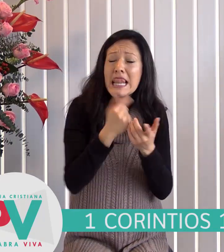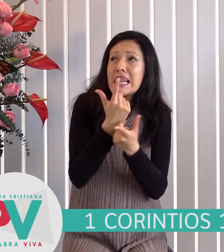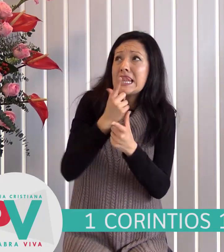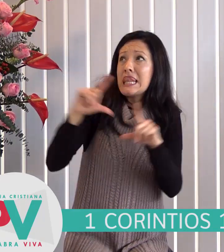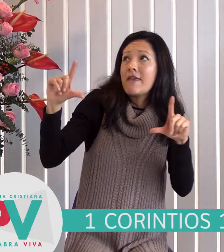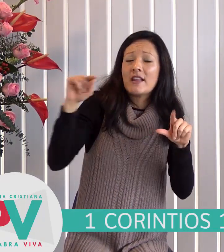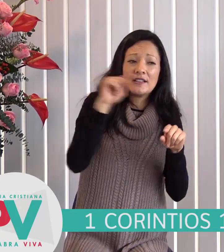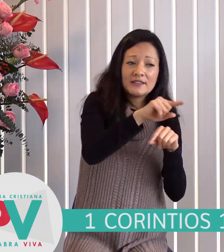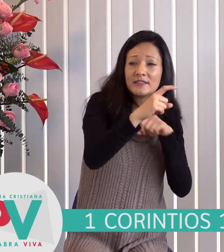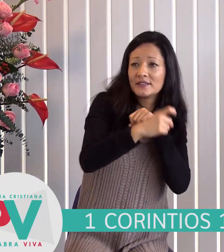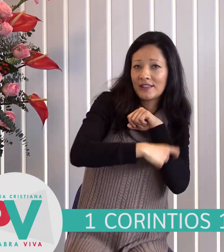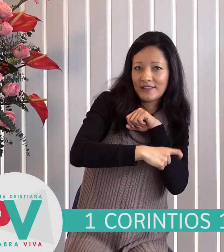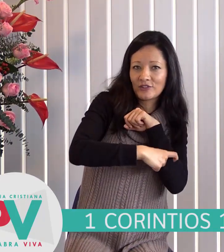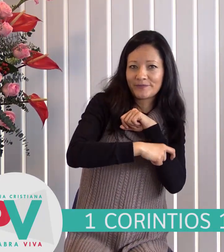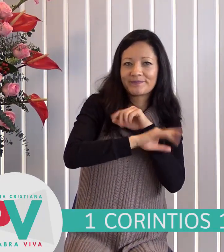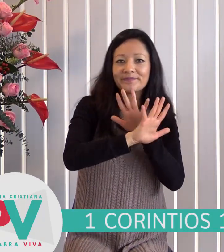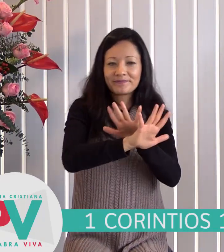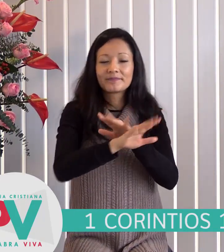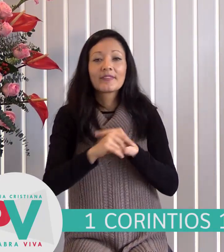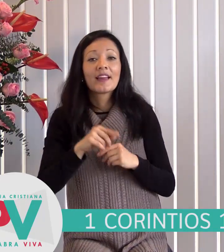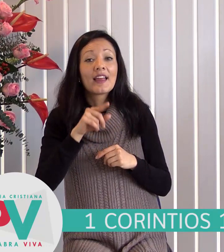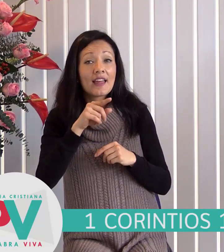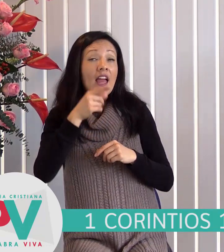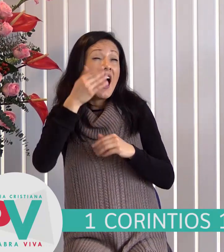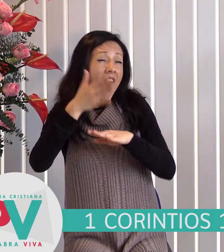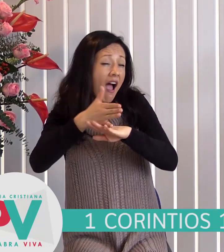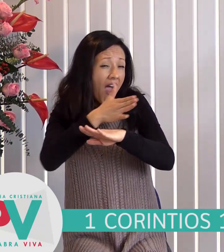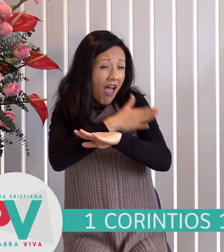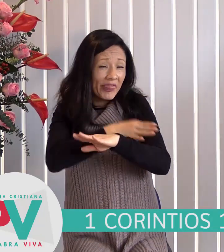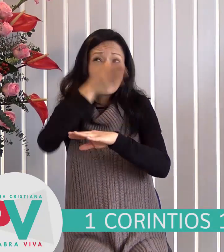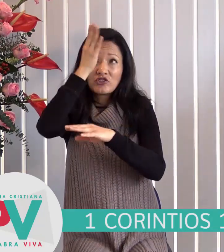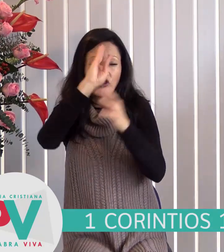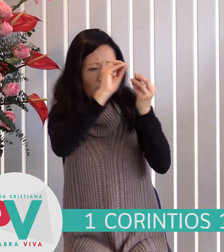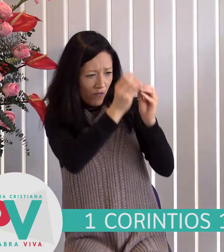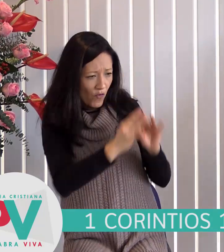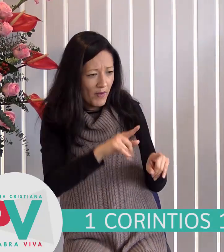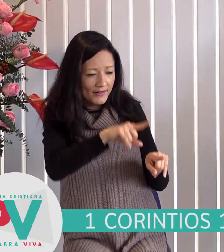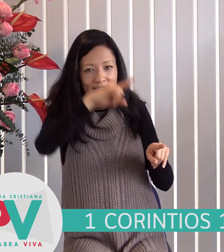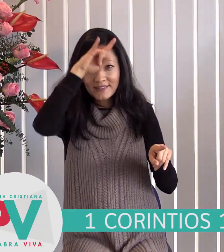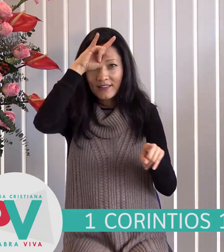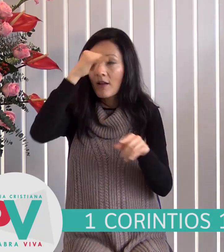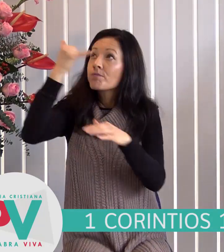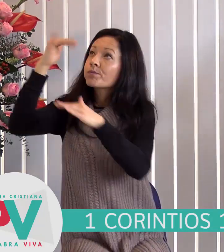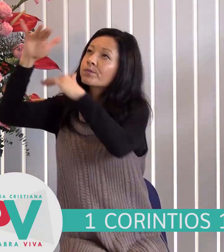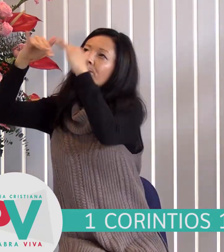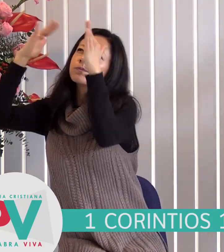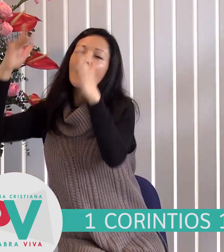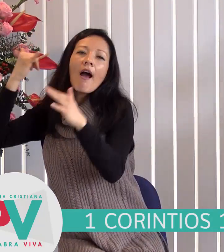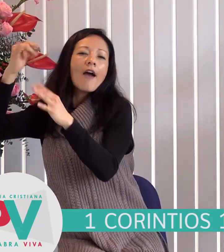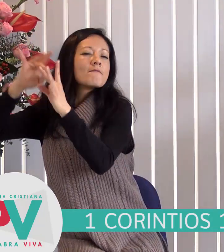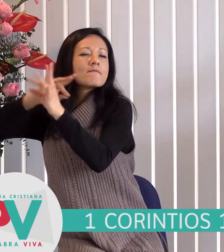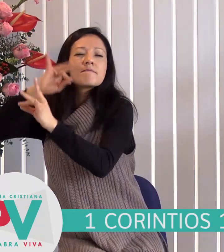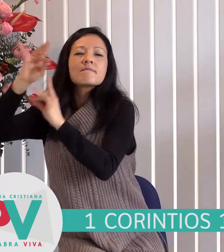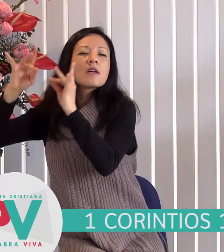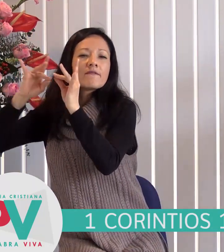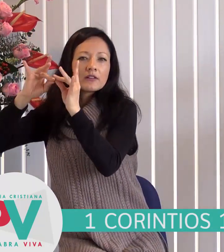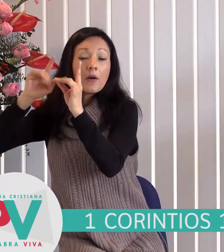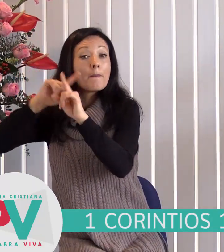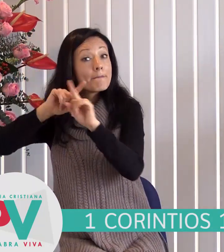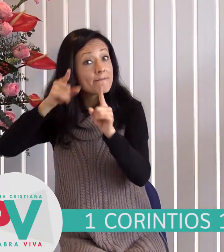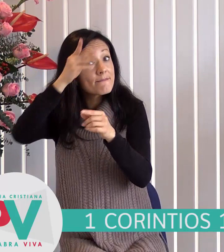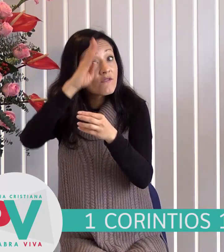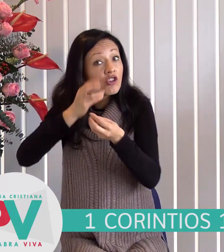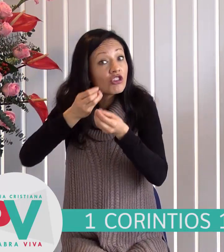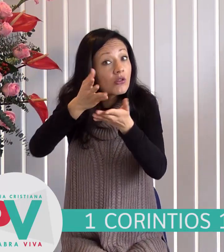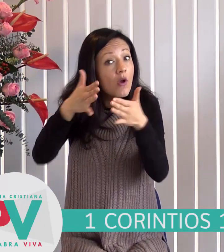dice, a Satanás lo creó en el cielo como un ángel perfecto. Pero ojo, a los ángeles Dios les dio